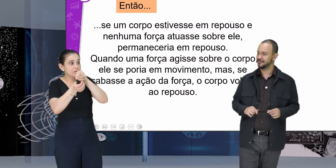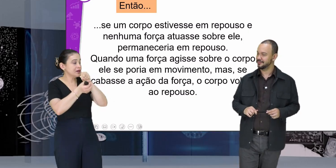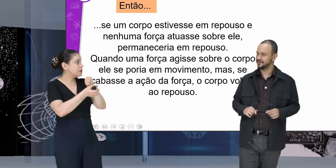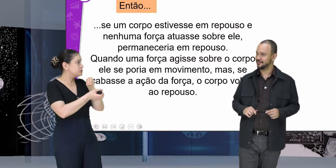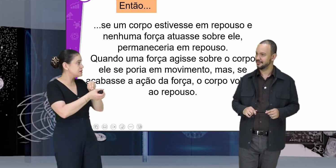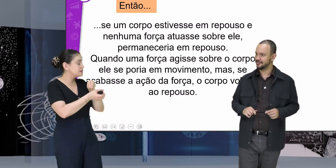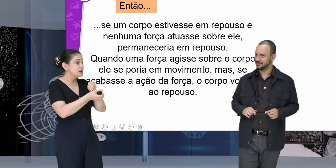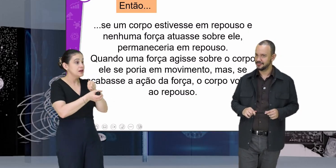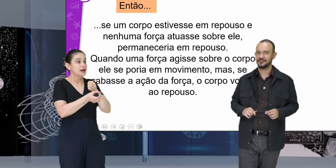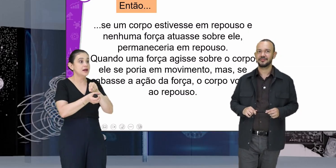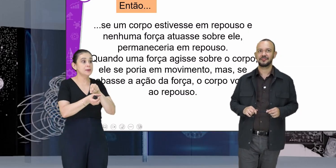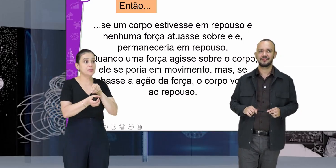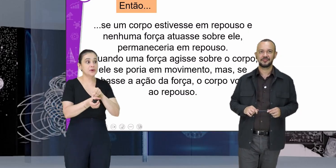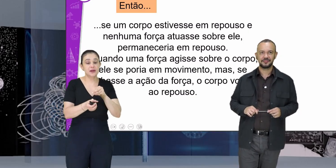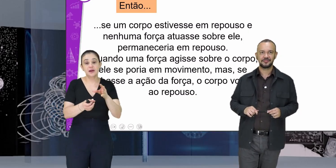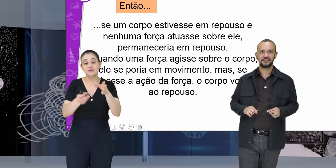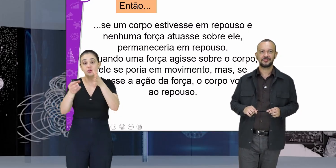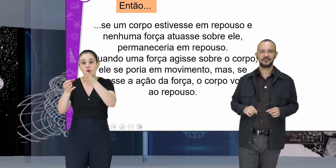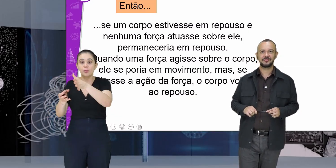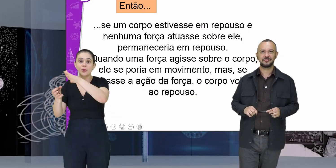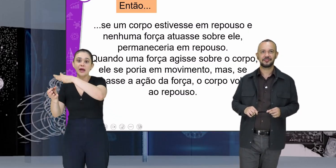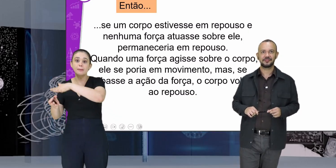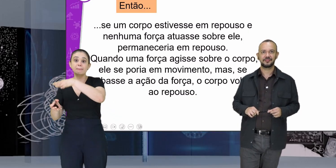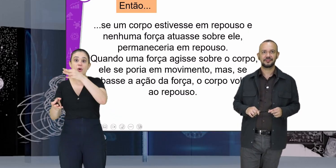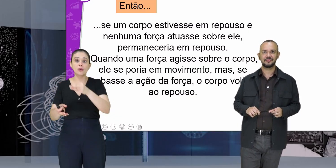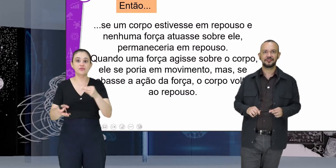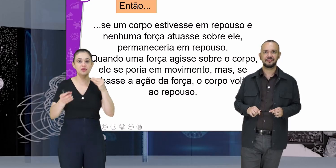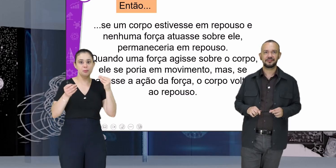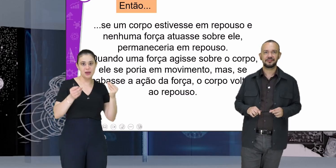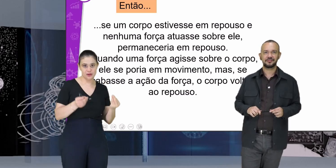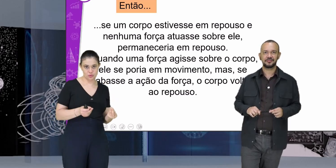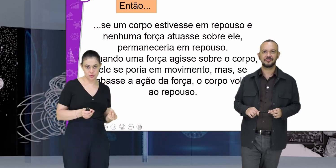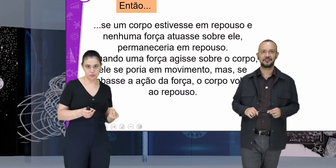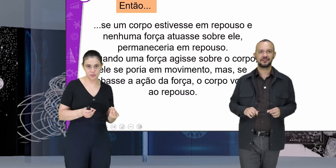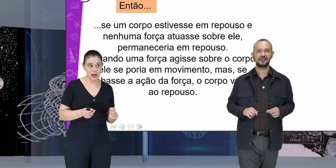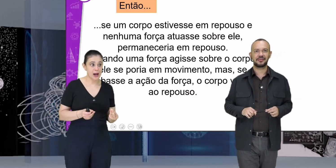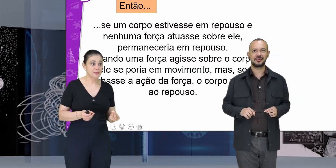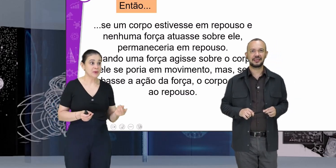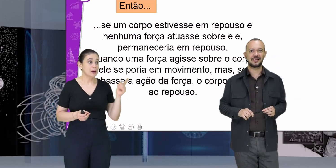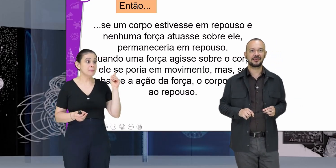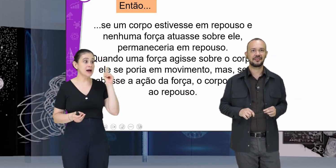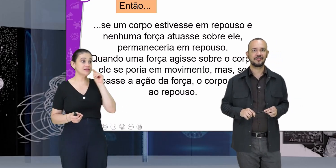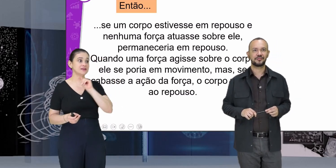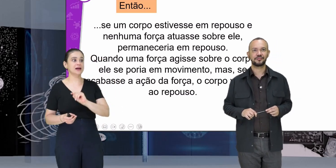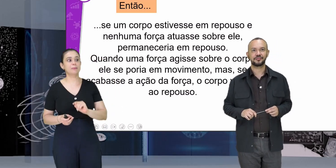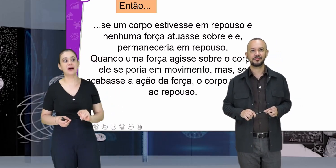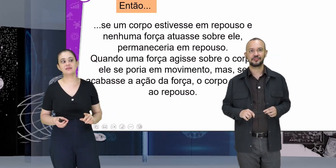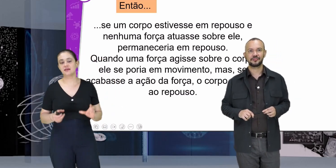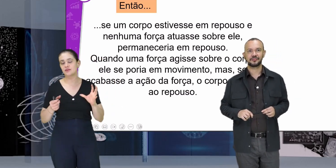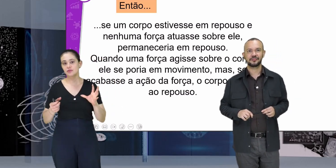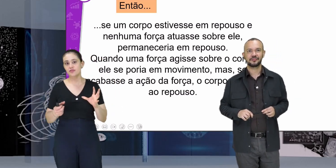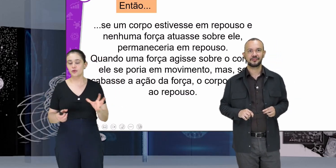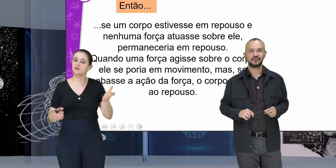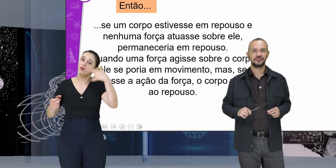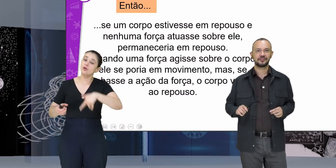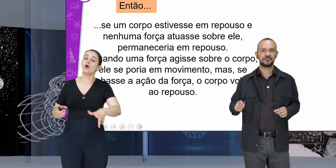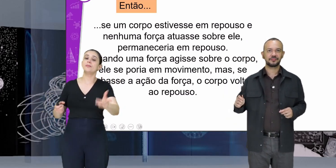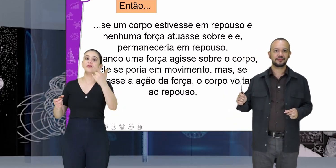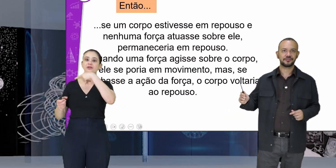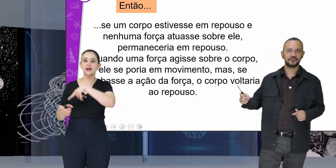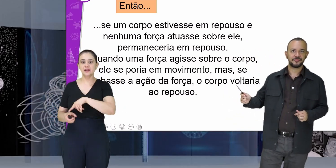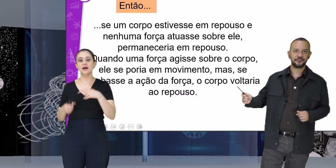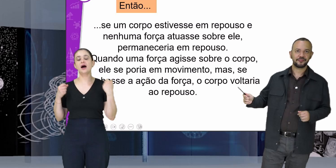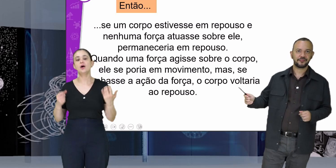corpo aí, o que ia acontecer? Ele poria esse corpo em movimento. Tá? Exato. Mas se acabasse a ação da força, o